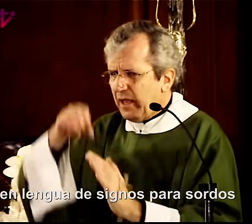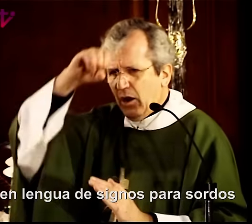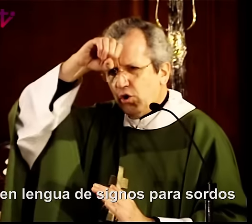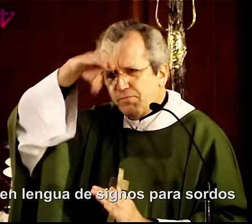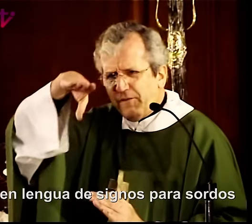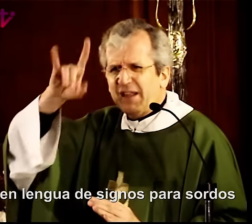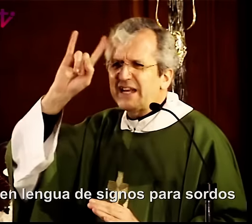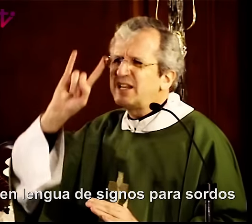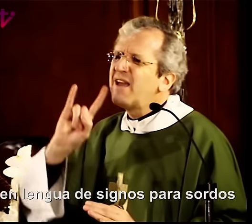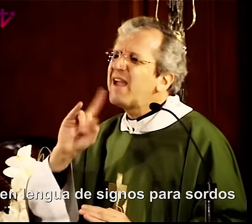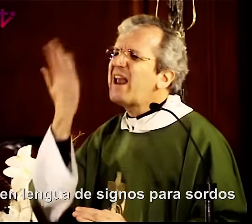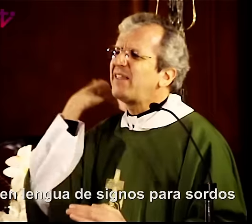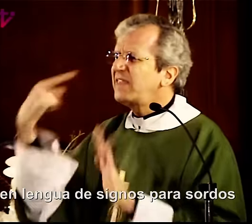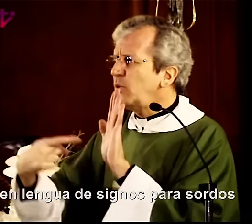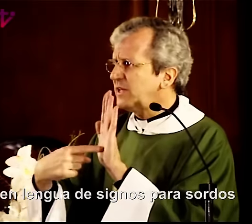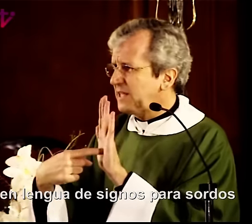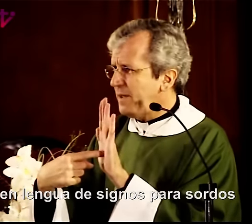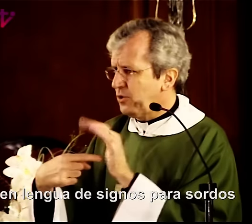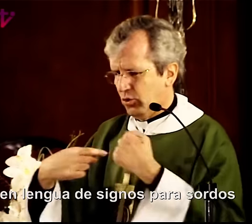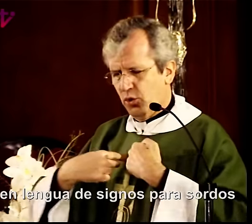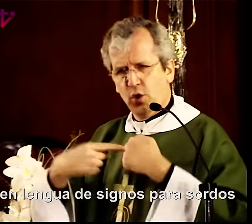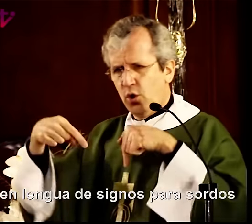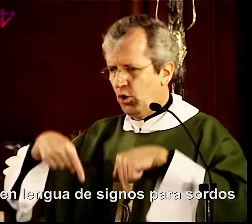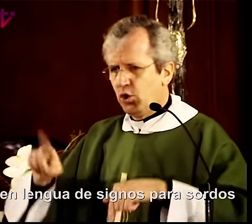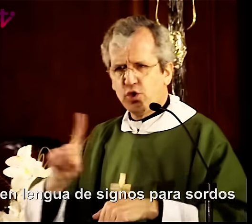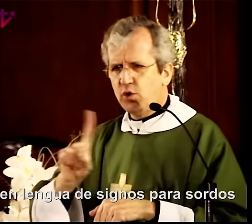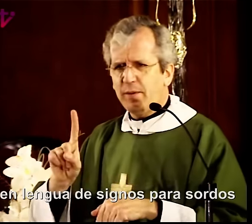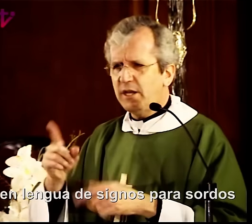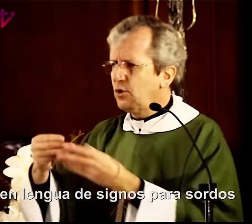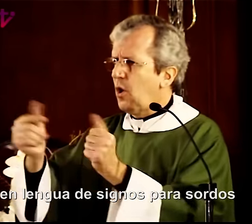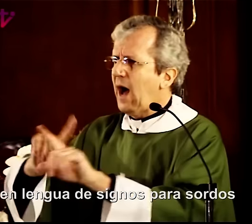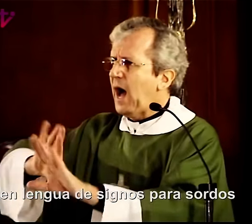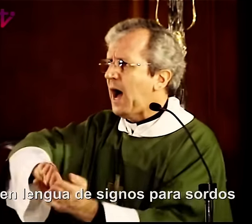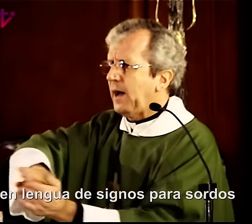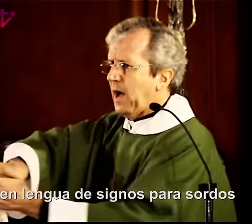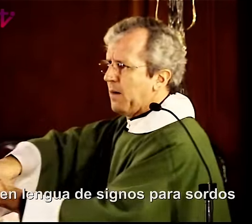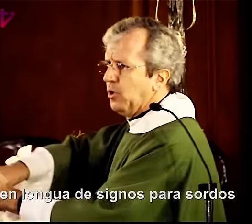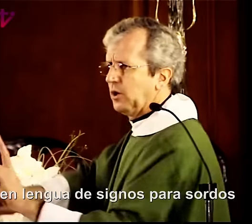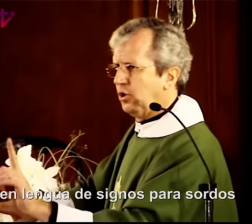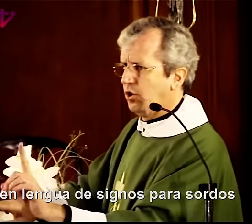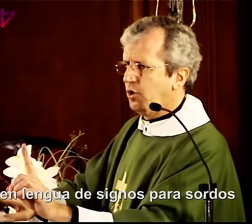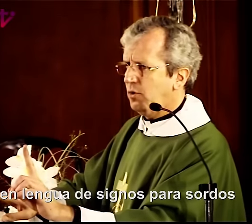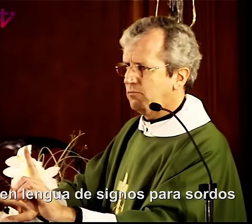los profetas, el Antiguo Testamento, yo no he venido a abolirlo,